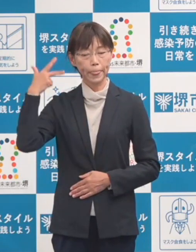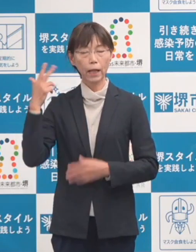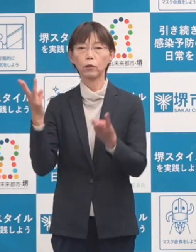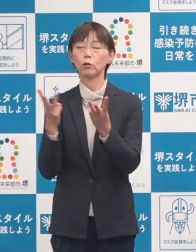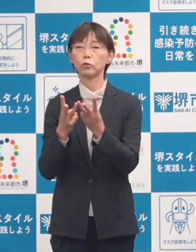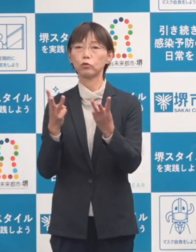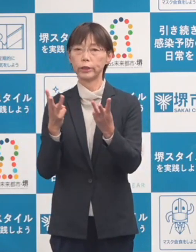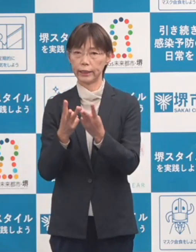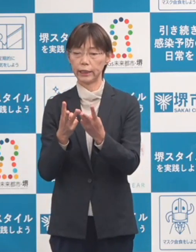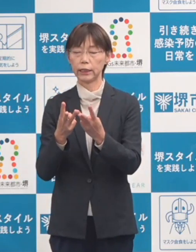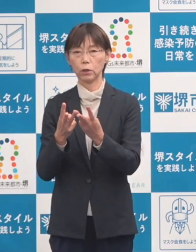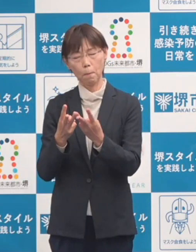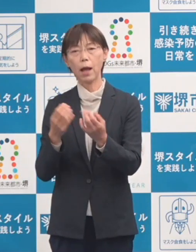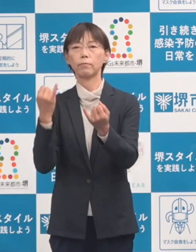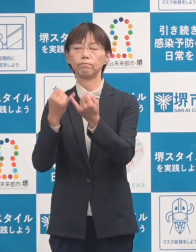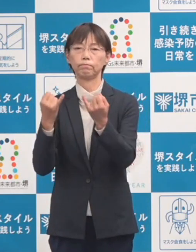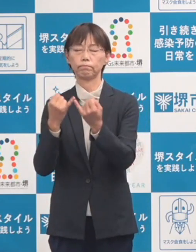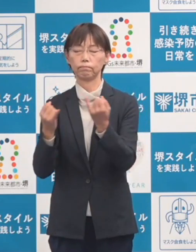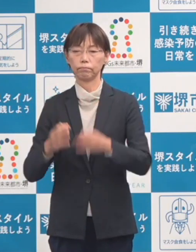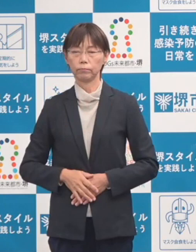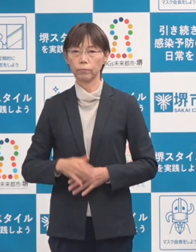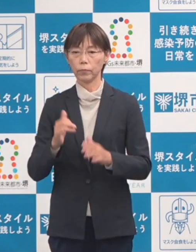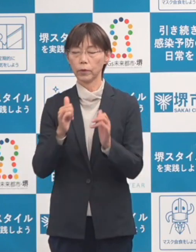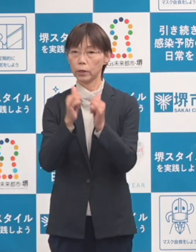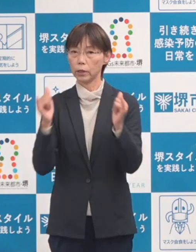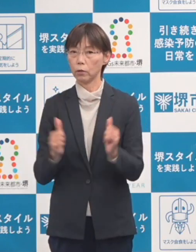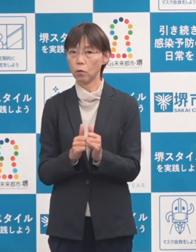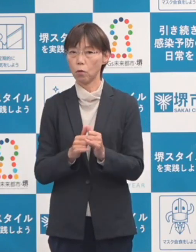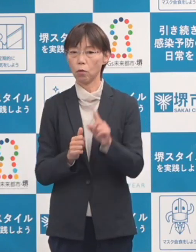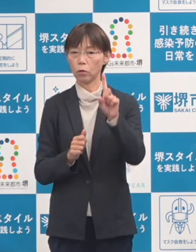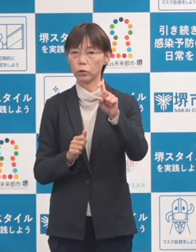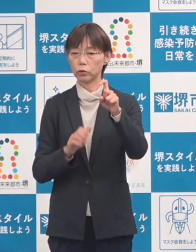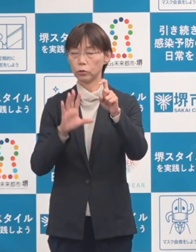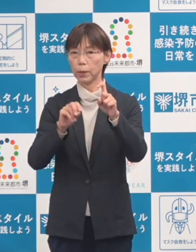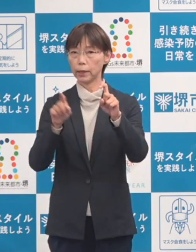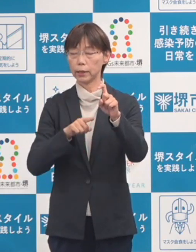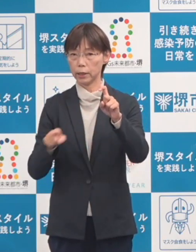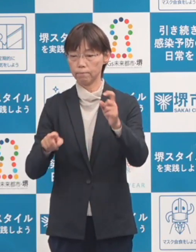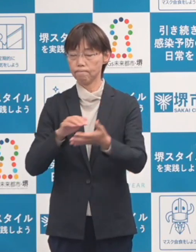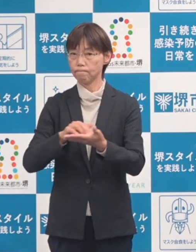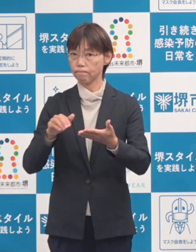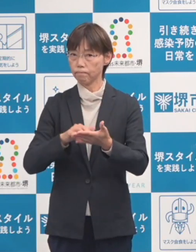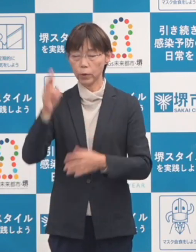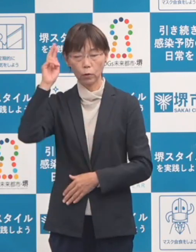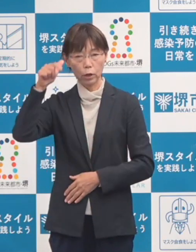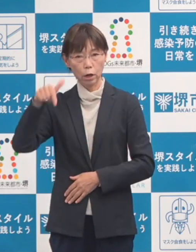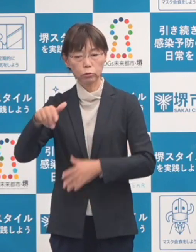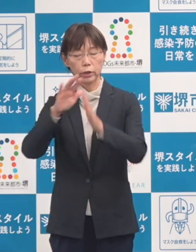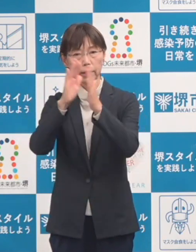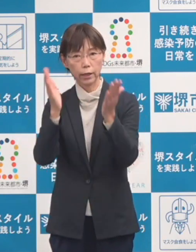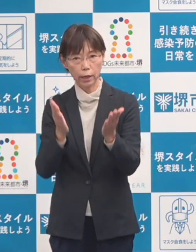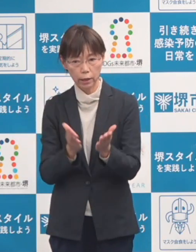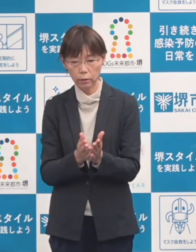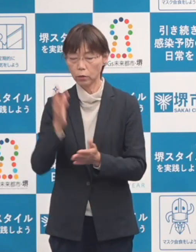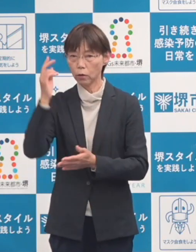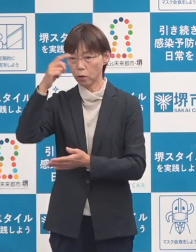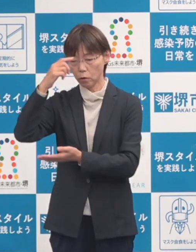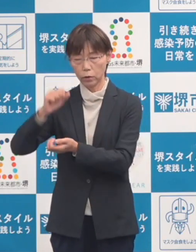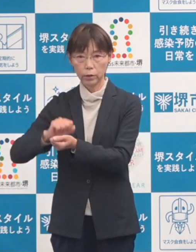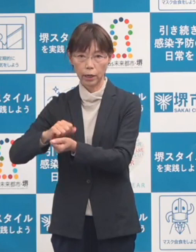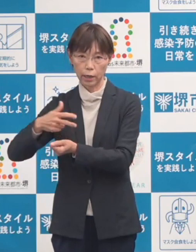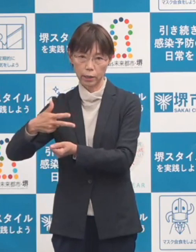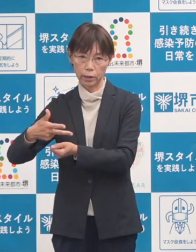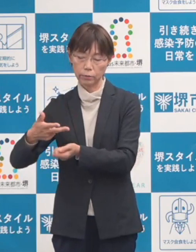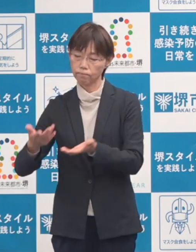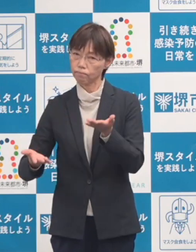ぼ変わりはありません。人口10万人あたりとして見たときの大阪府全体と堺市を比較する。で、堺市の方